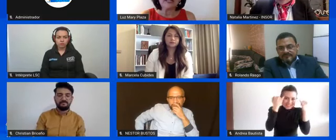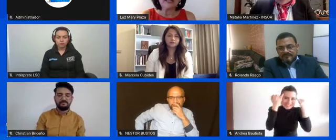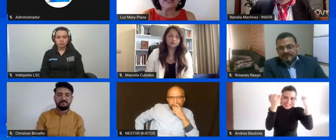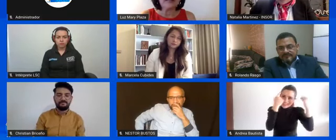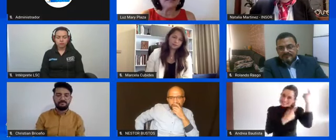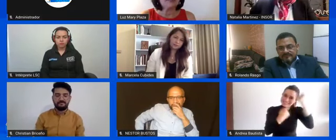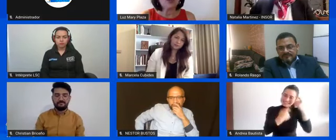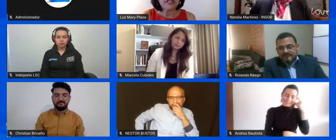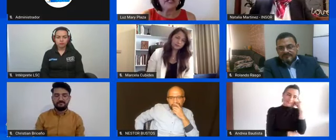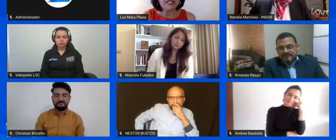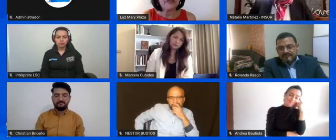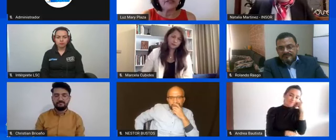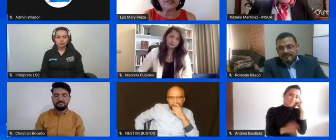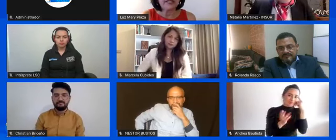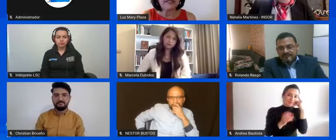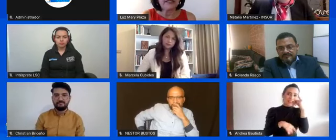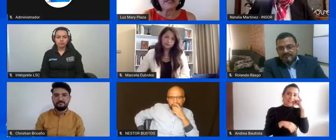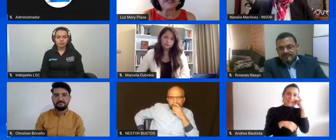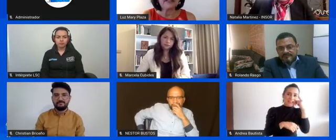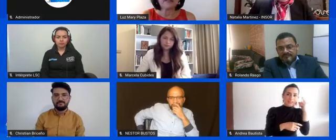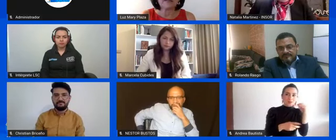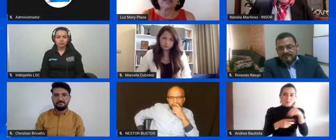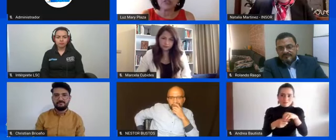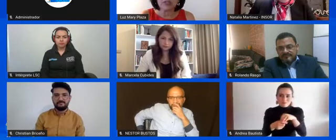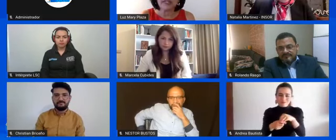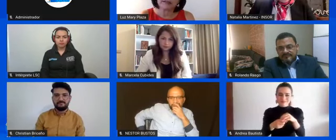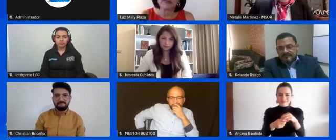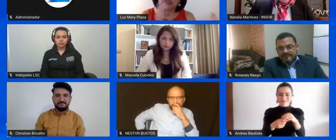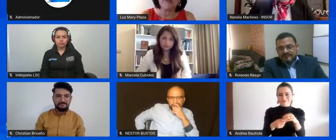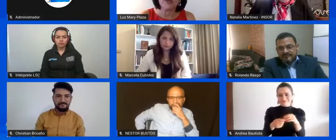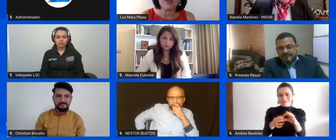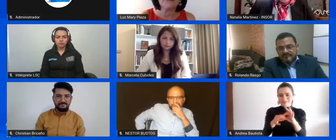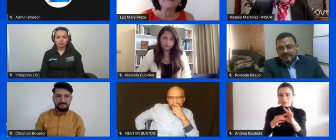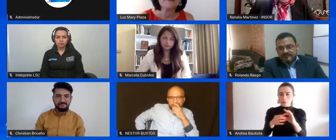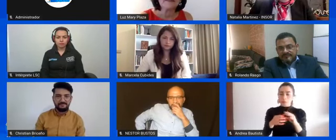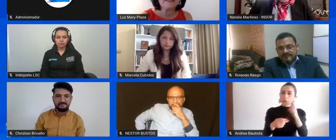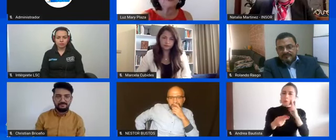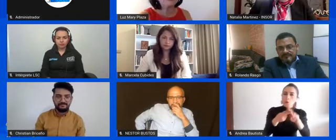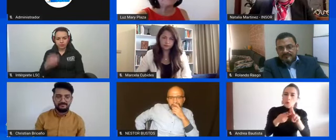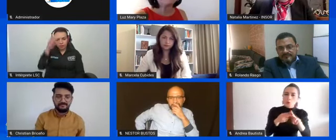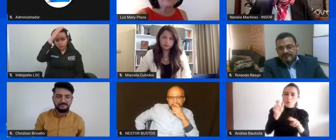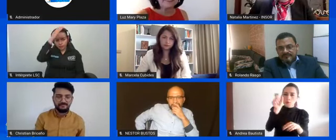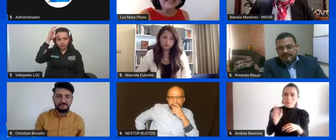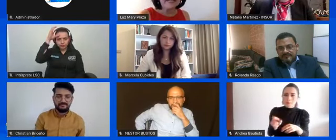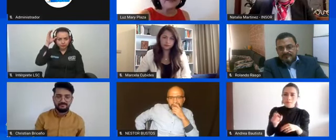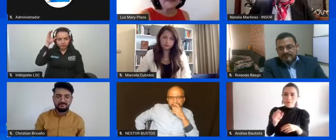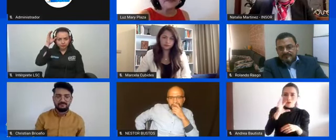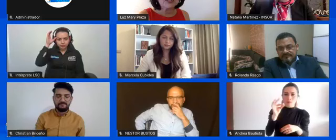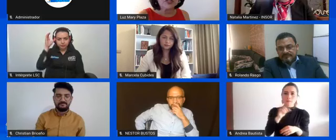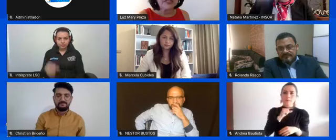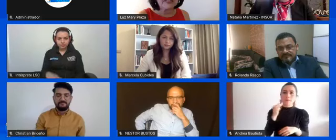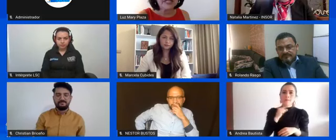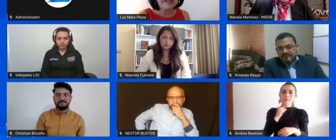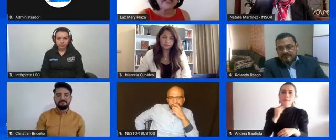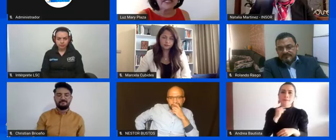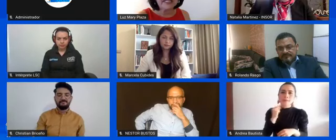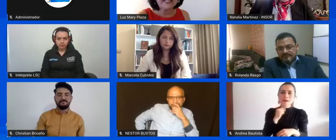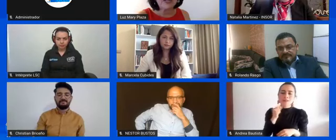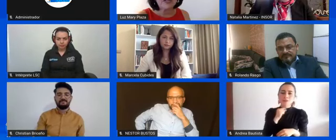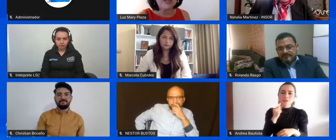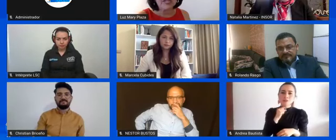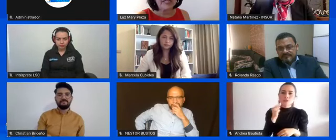conocí a Colin Crawford, él es pastor, bueno, ya murió. Yo iba a esa iglesia, yo soy cristiana,